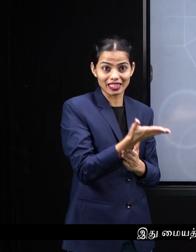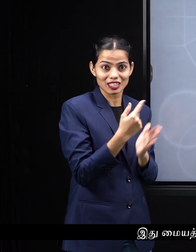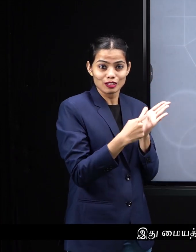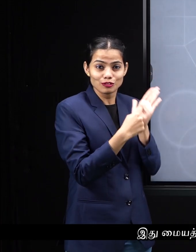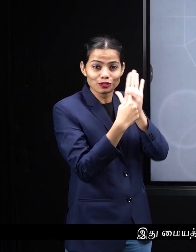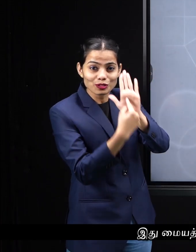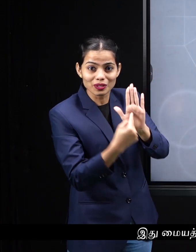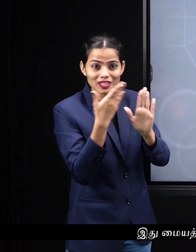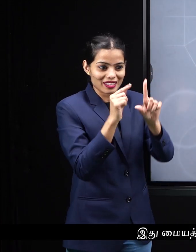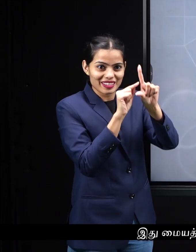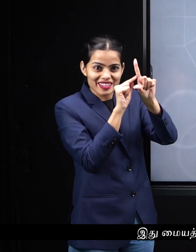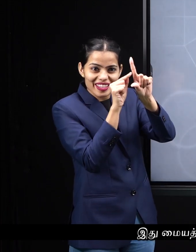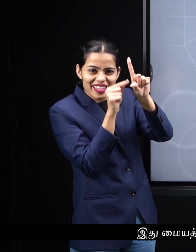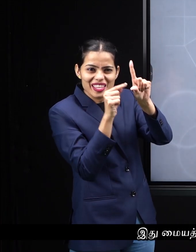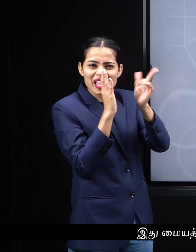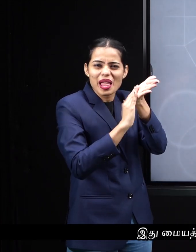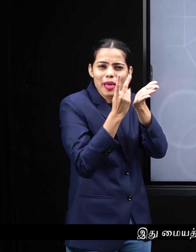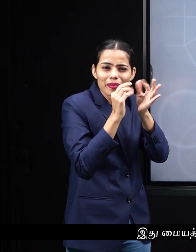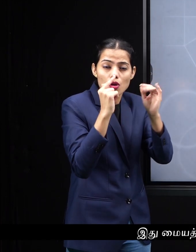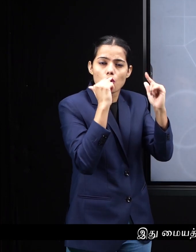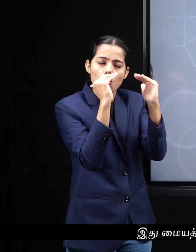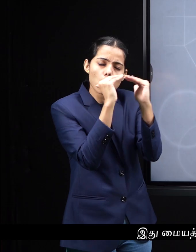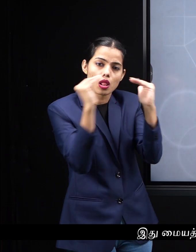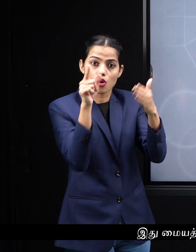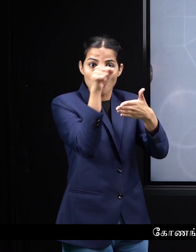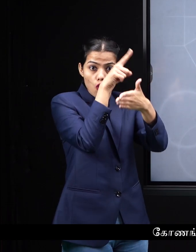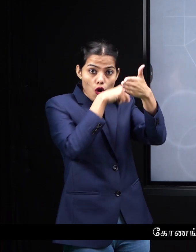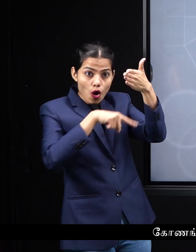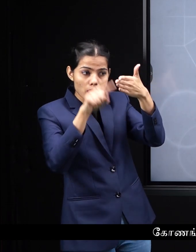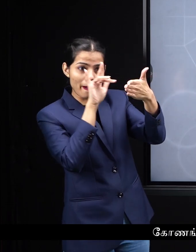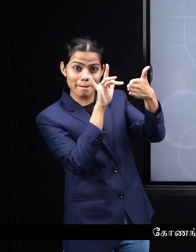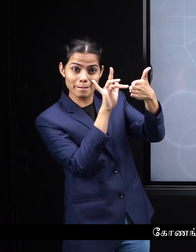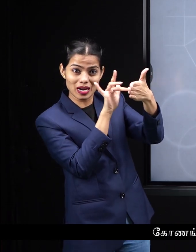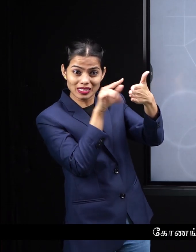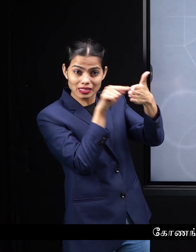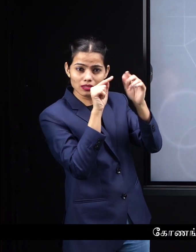இது மையத்திற்கு சமமான நாண்களால் குறைக்கப்பட்ட கோணங்களும் சமமாக இருப்பதை காட்டுகிறது.